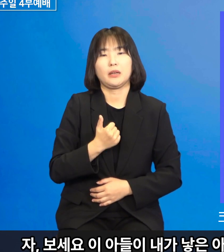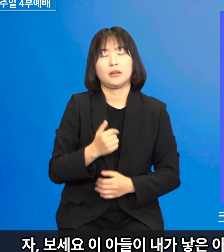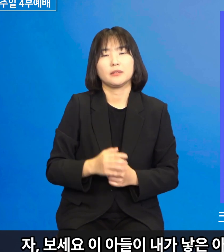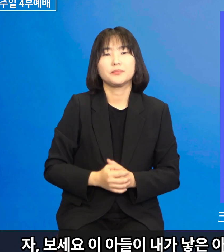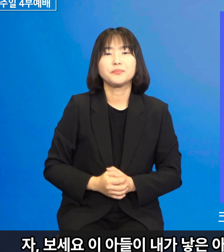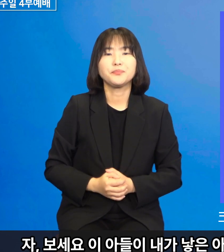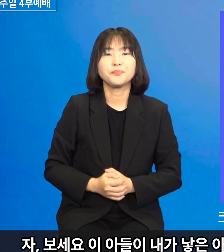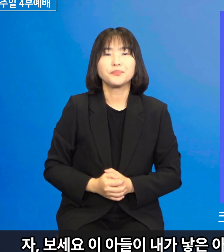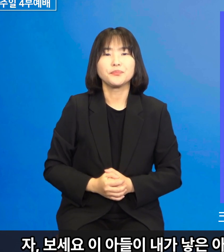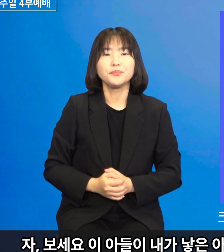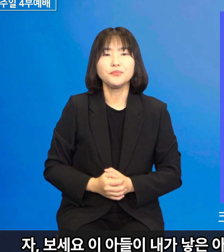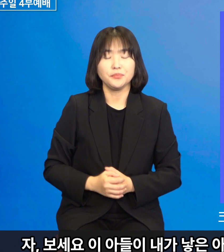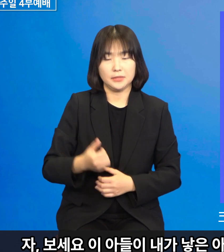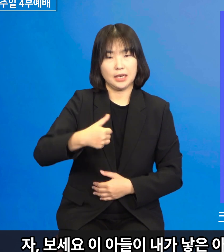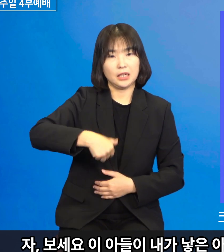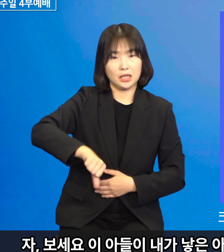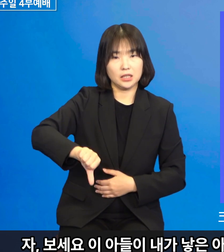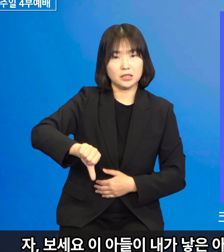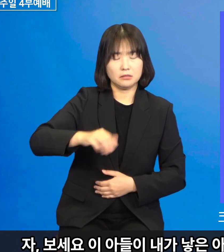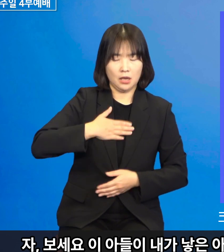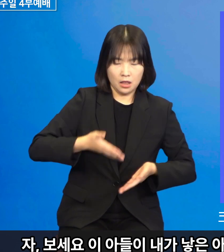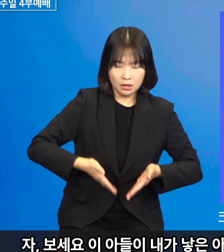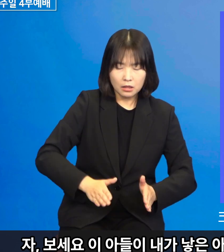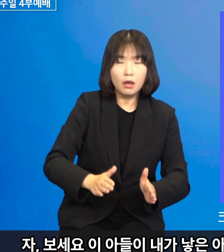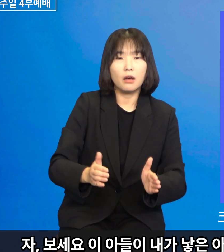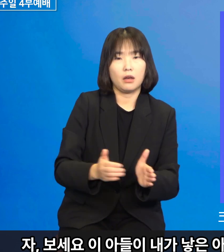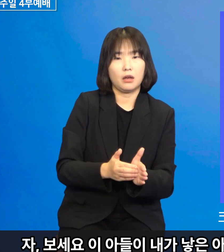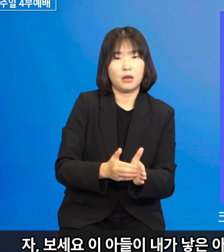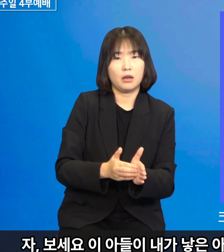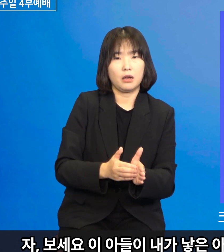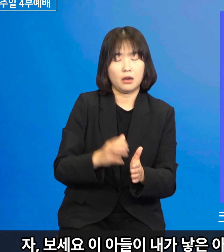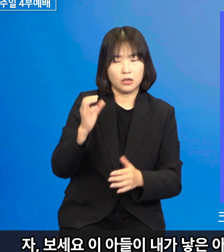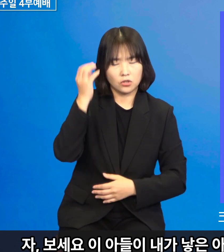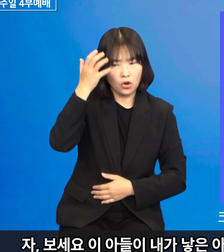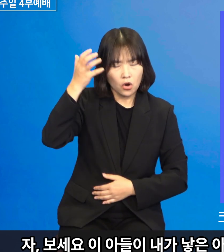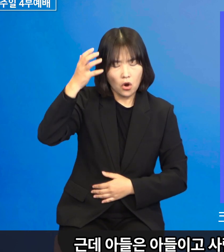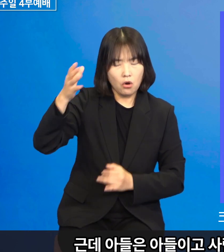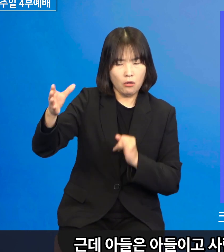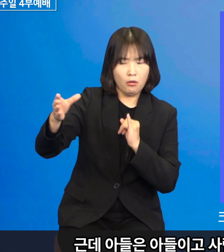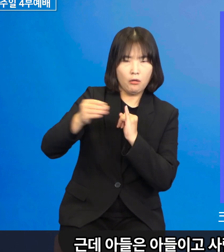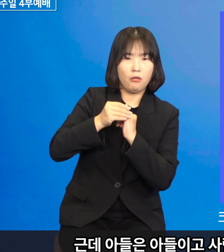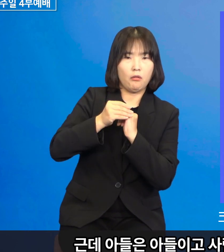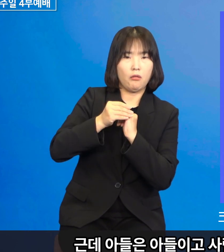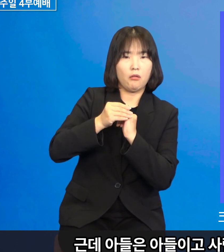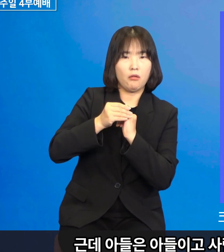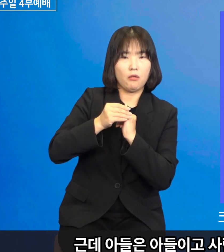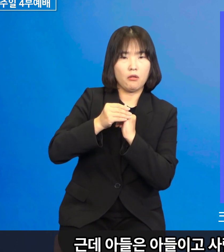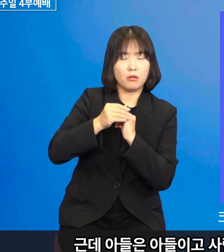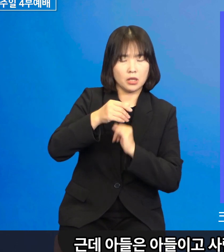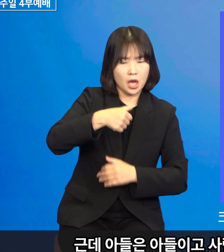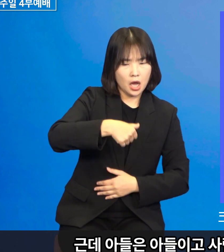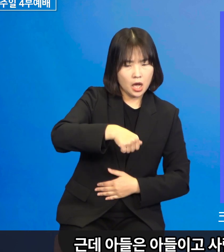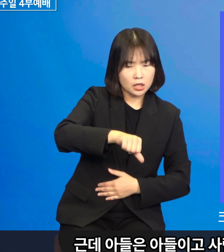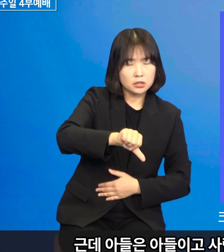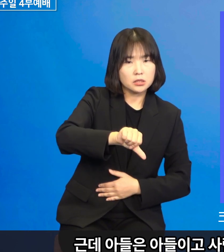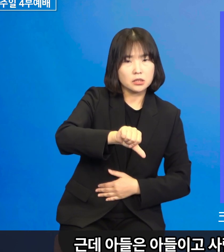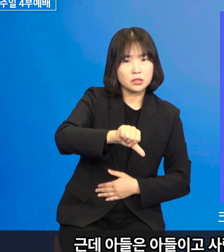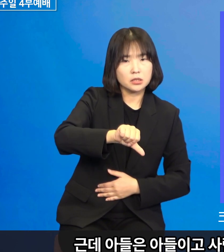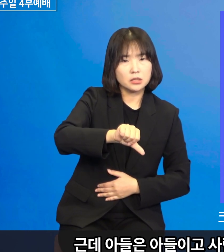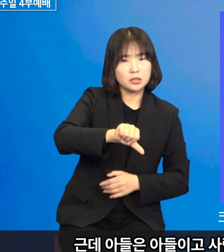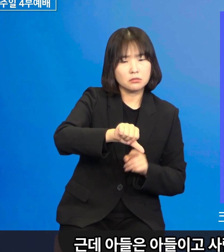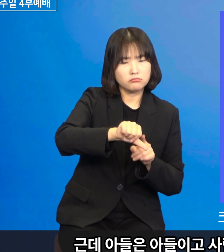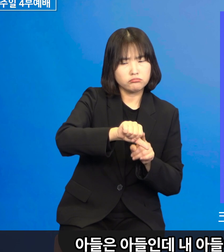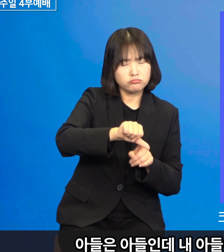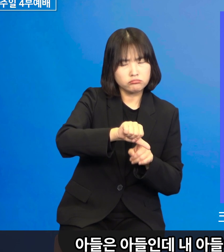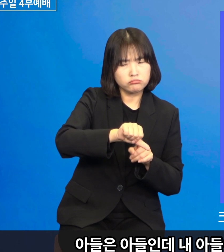보세요. 이 아들이 내가 낳은 아들인데, 성령으로 잉태된 아들이에요. 근데 아들은 아들이고 사람은 사람인데